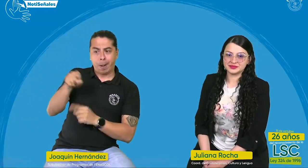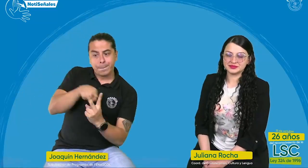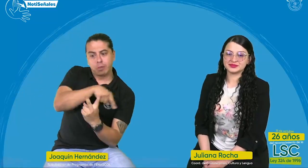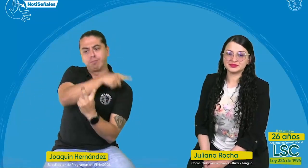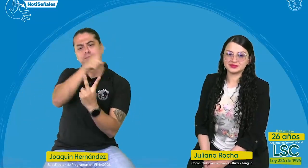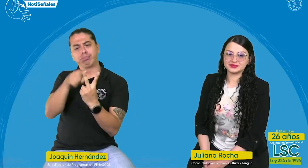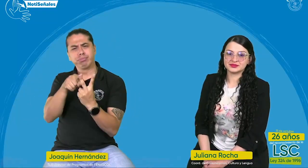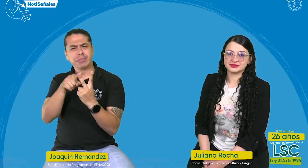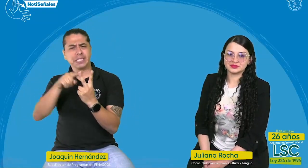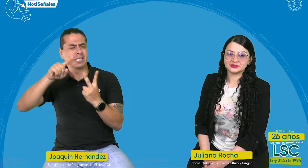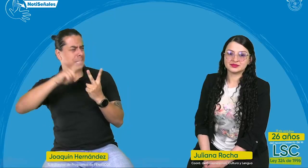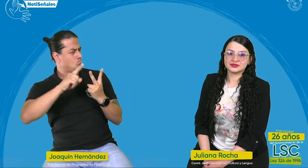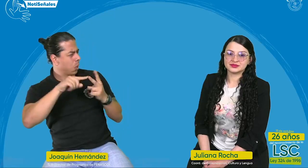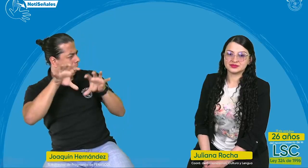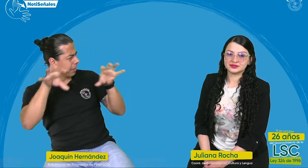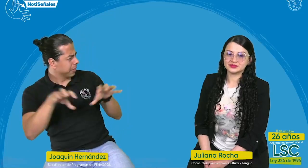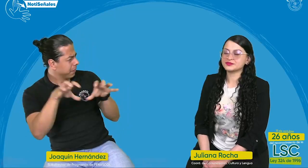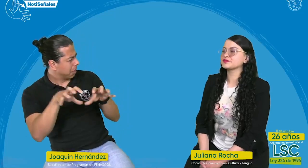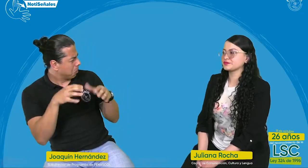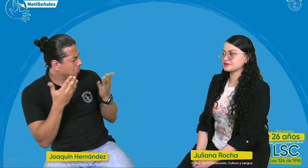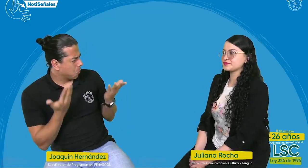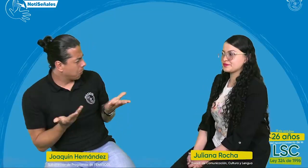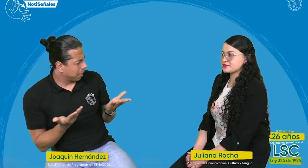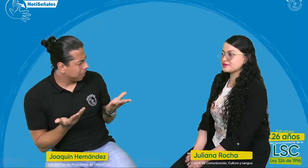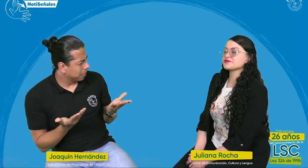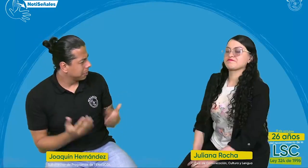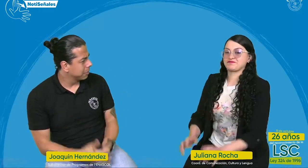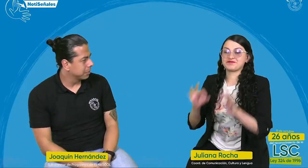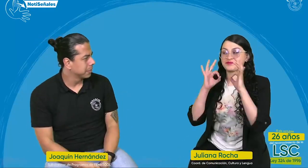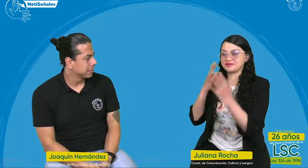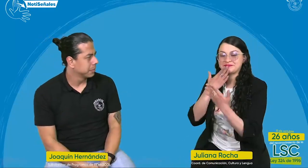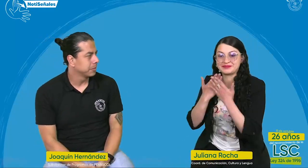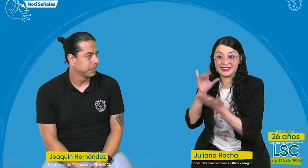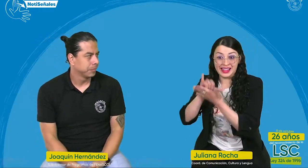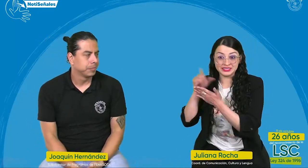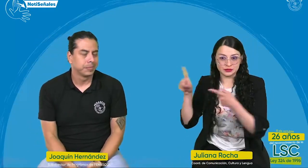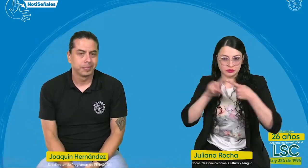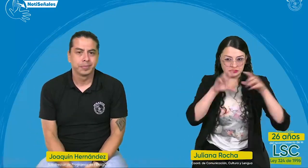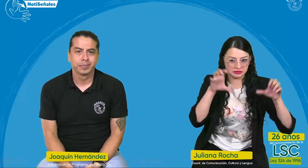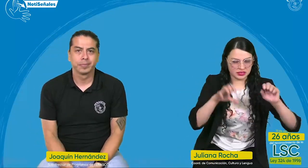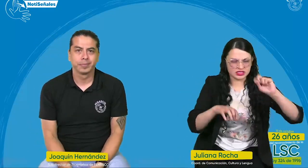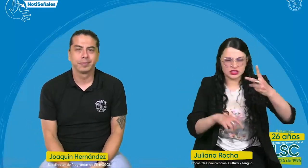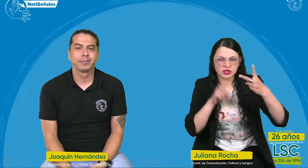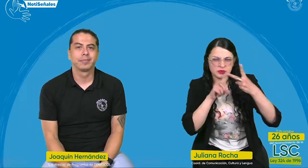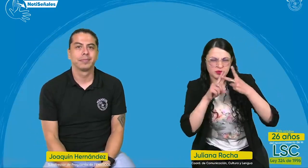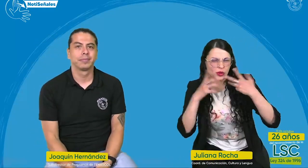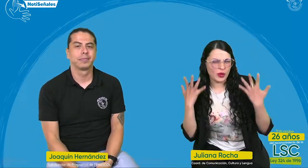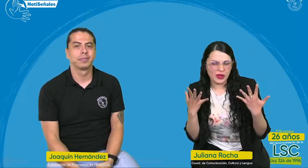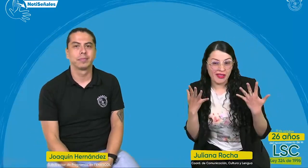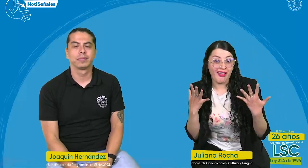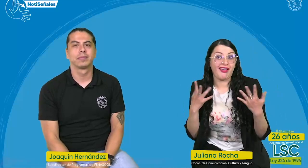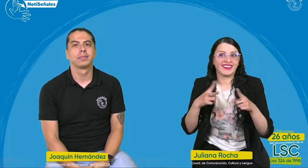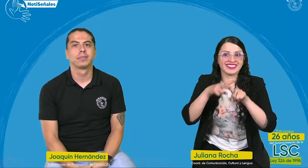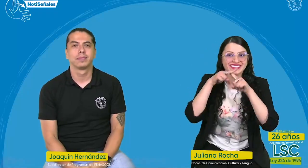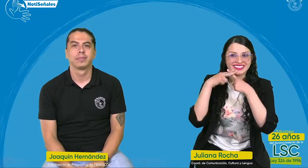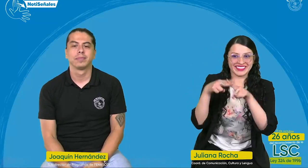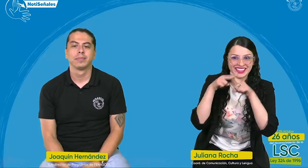las primeras acciones Cuáles son las siguientes acciones Claro que sí las siguientes acciones son